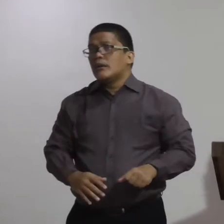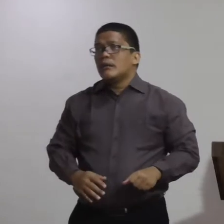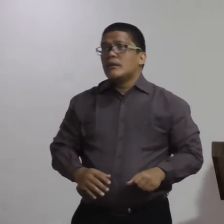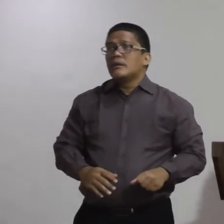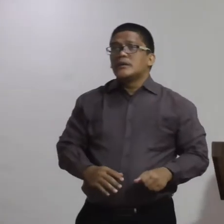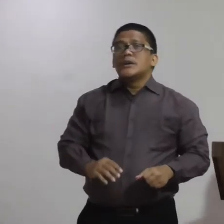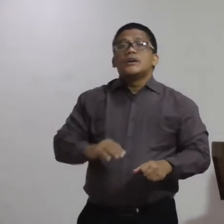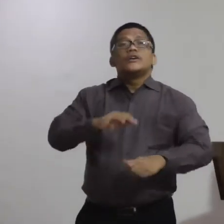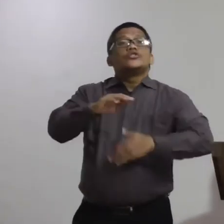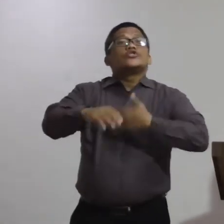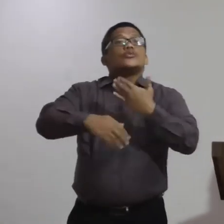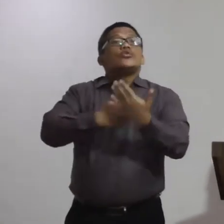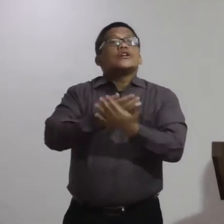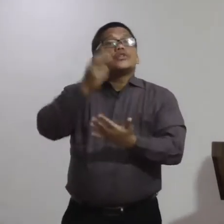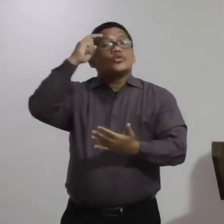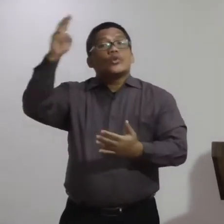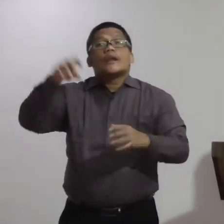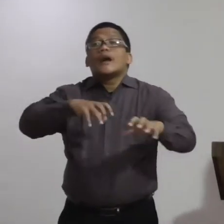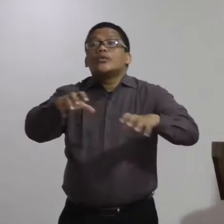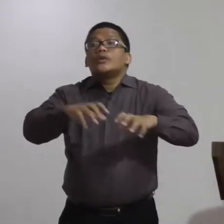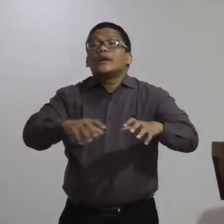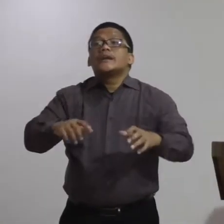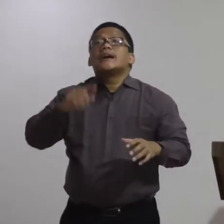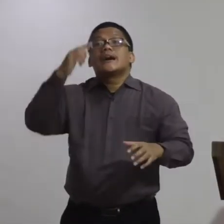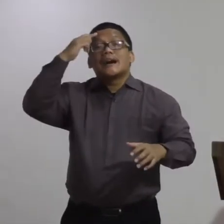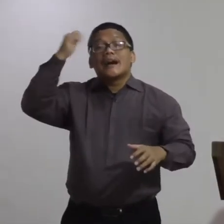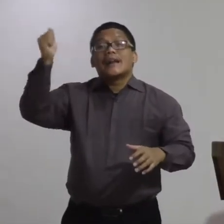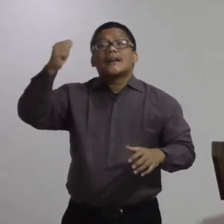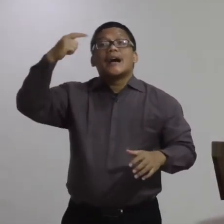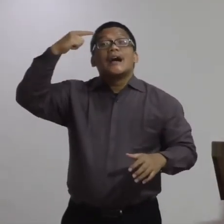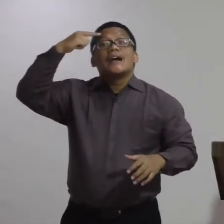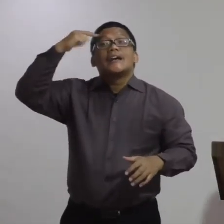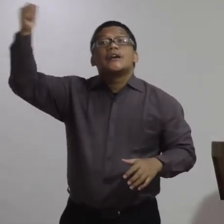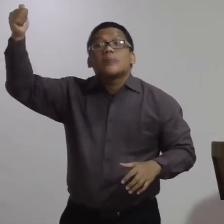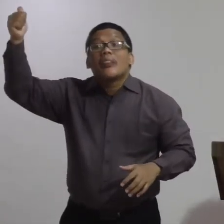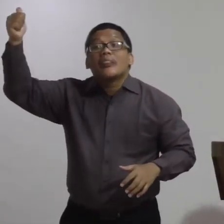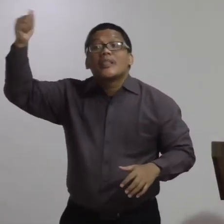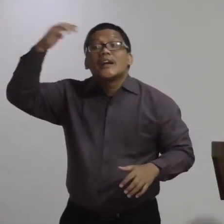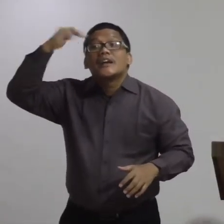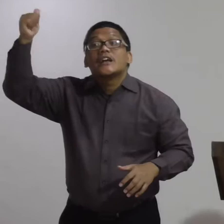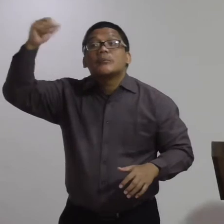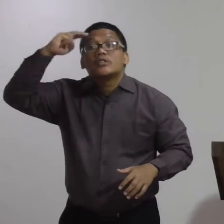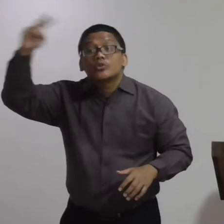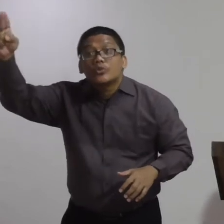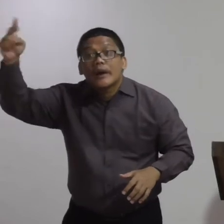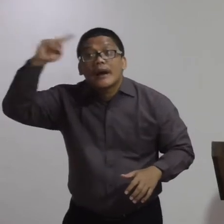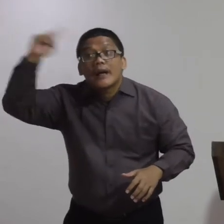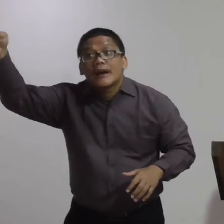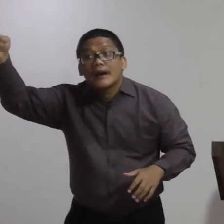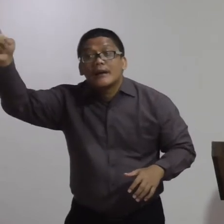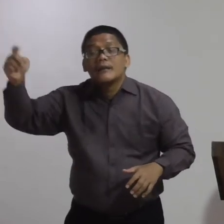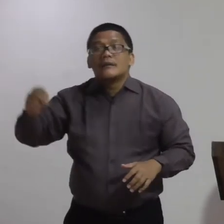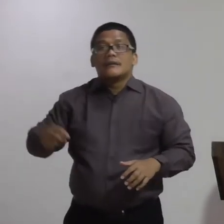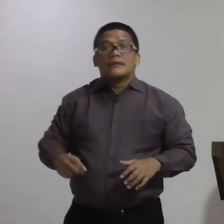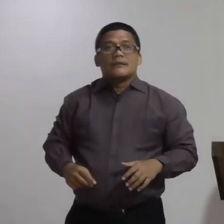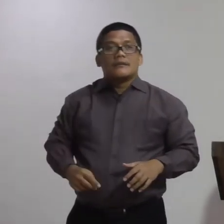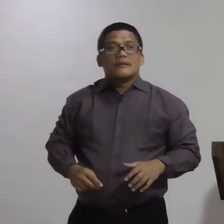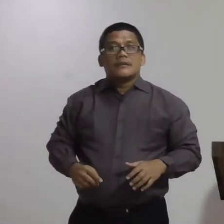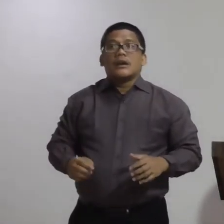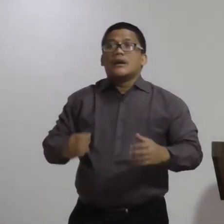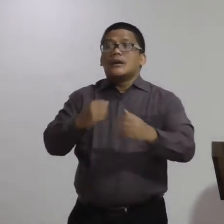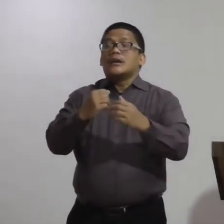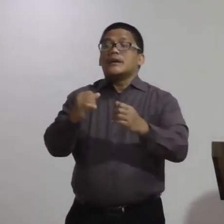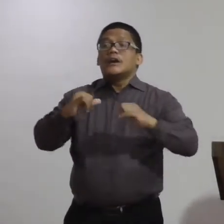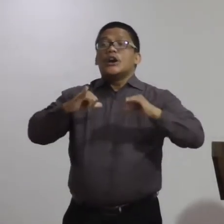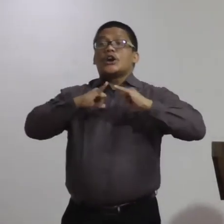dalam pengertian yang benar, karena Allah kita Allah yang kaya dalam hikmat, kaya dalam